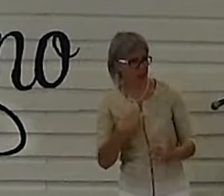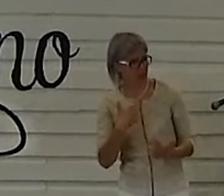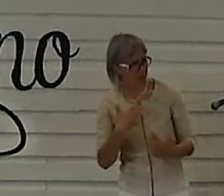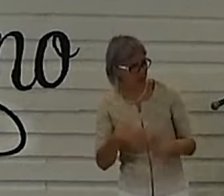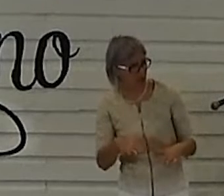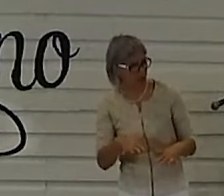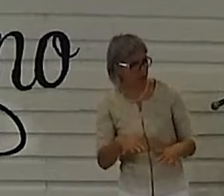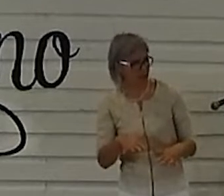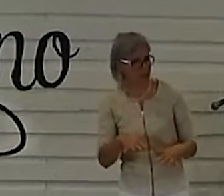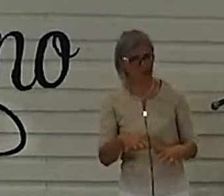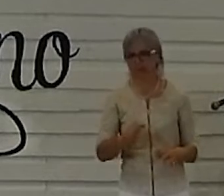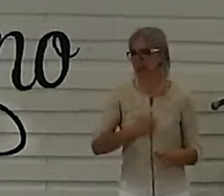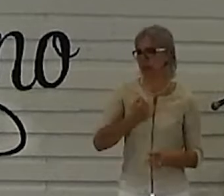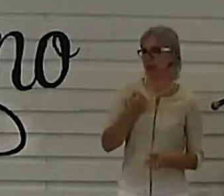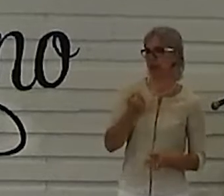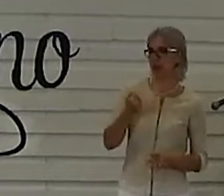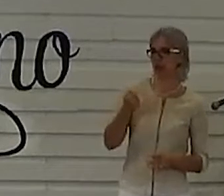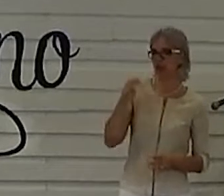conosco, non ti ho mai conosciuto.